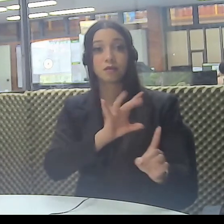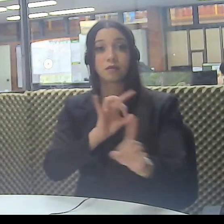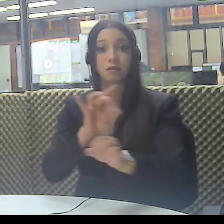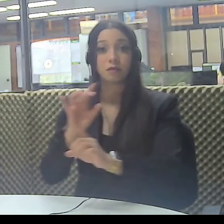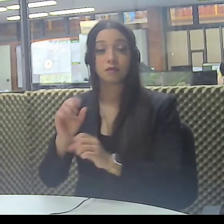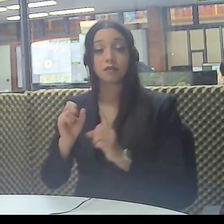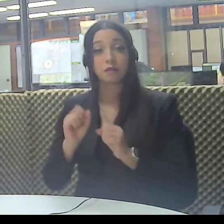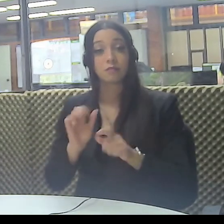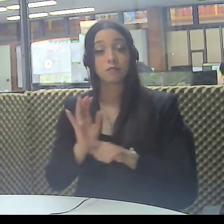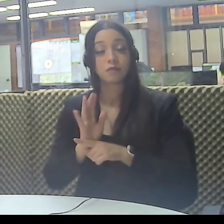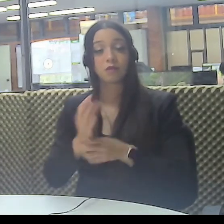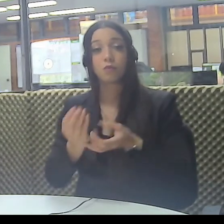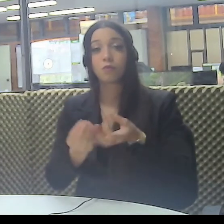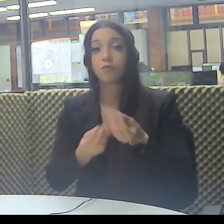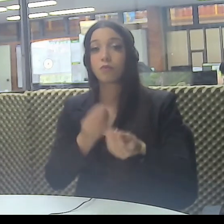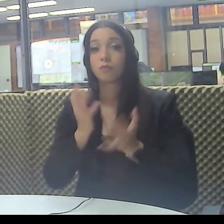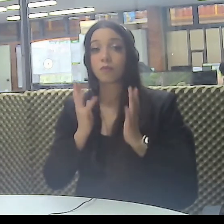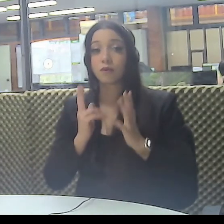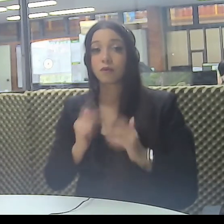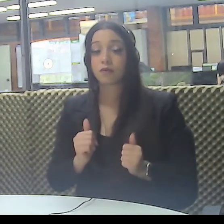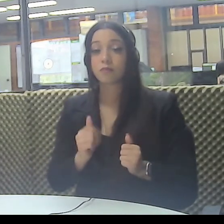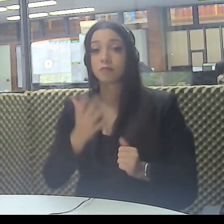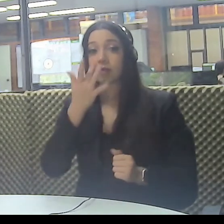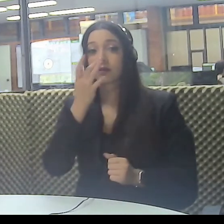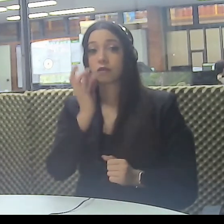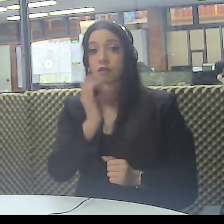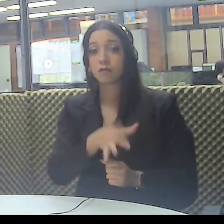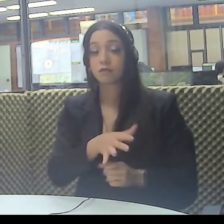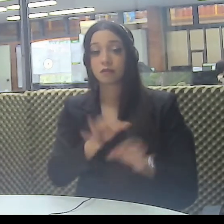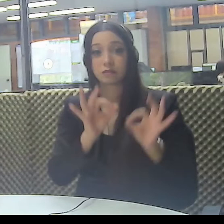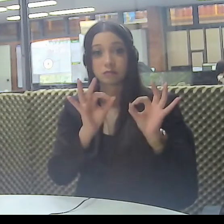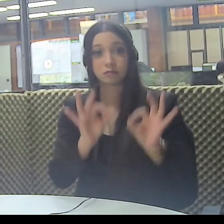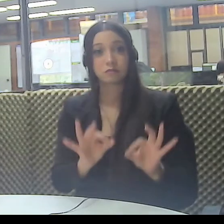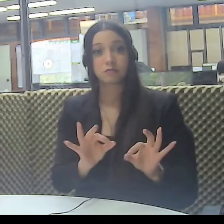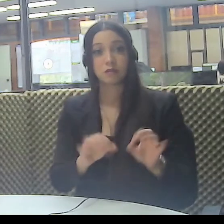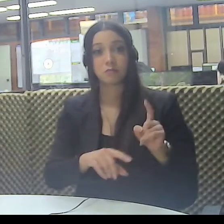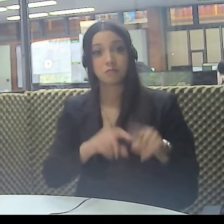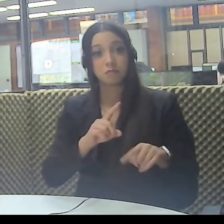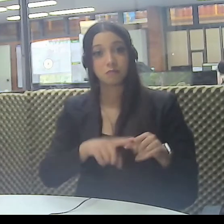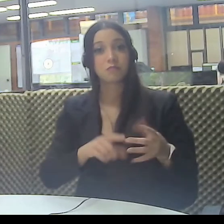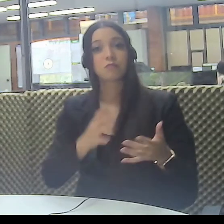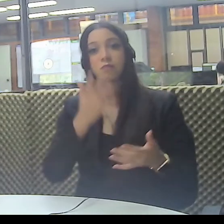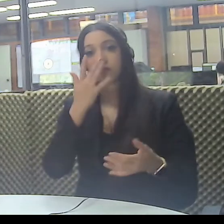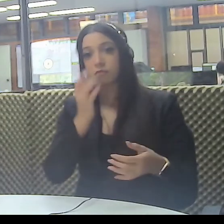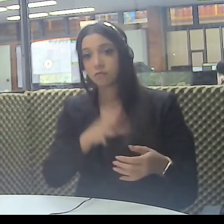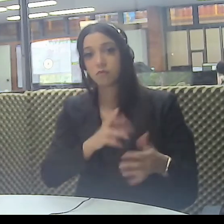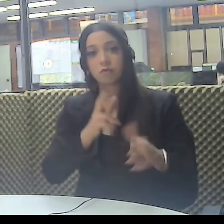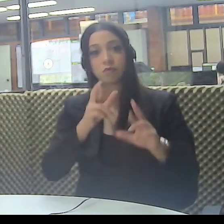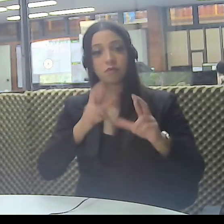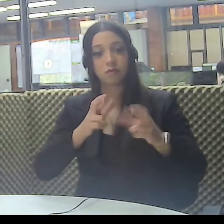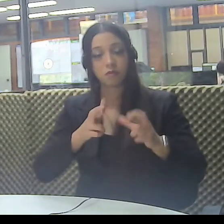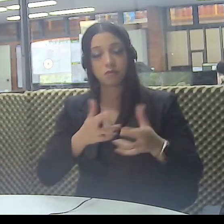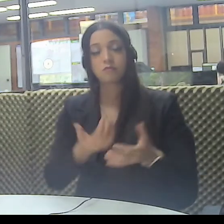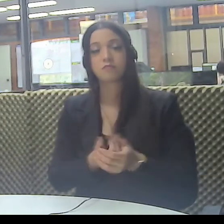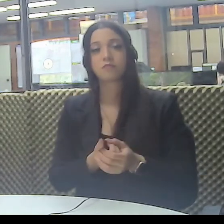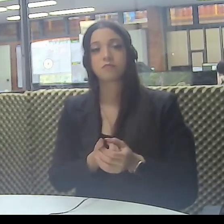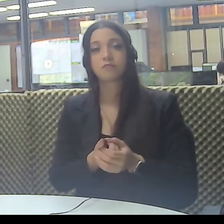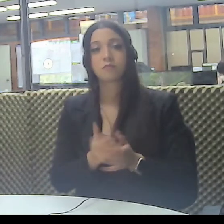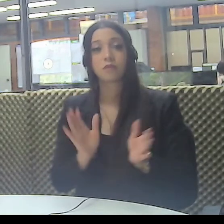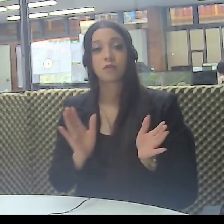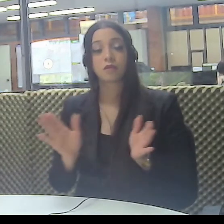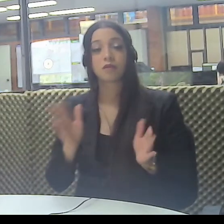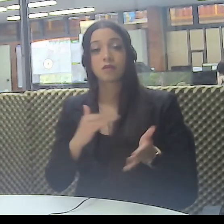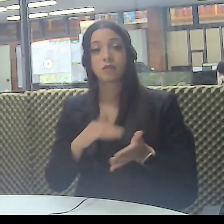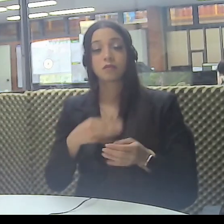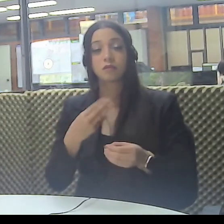também pode contribuir com essa limpeza, fazendo o descarte correto de materiais, de lixo, de recicláveis. O assessor da